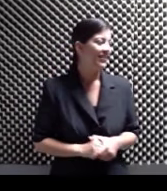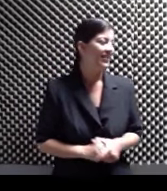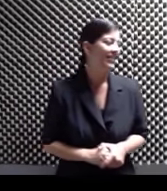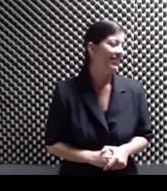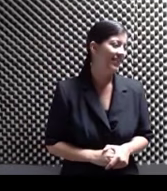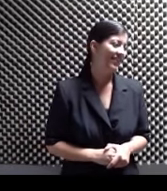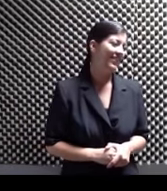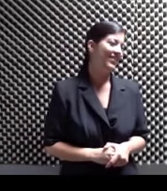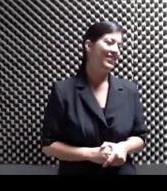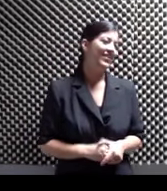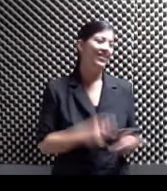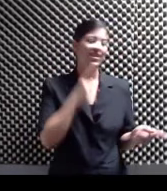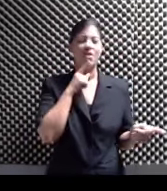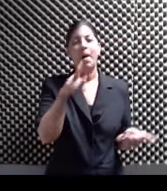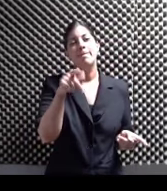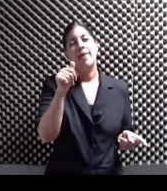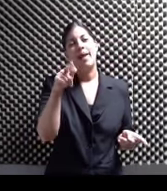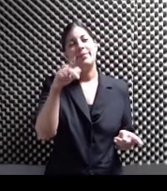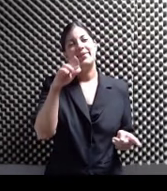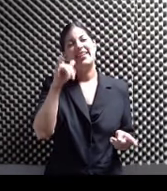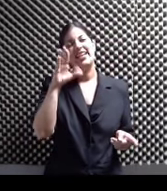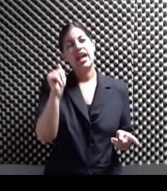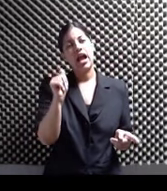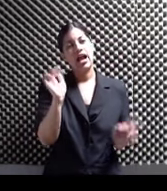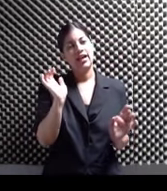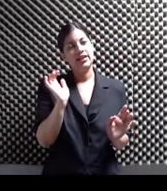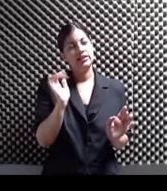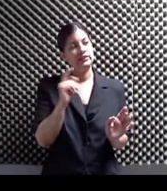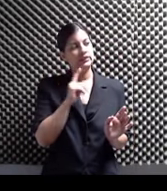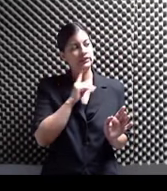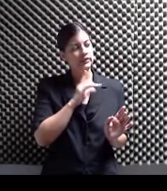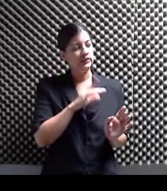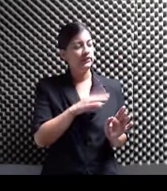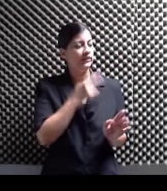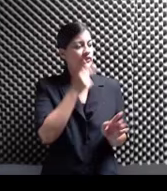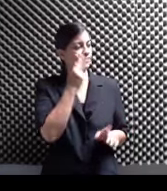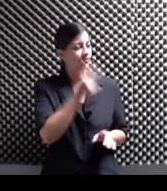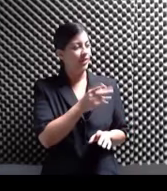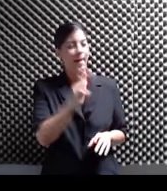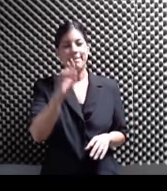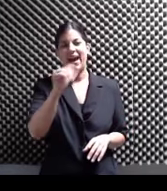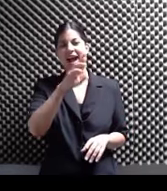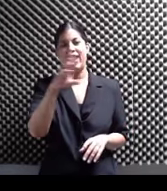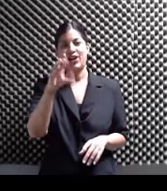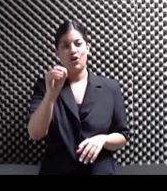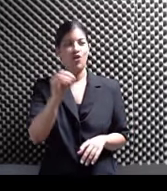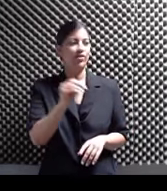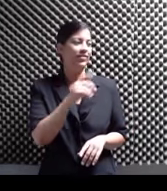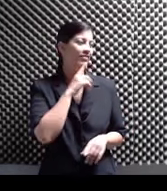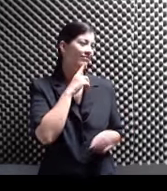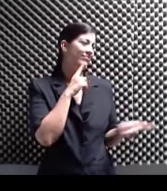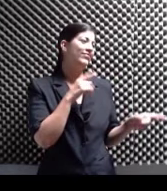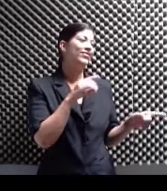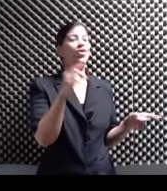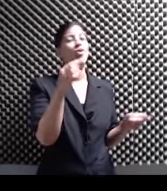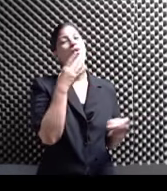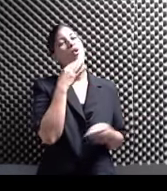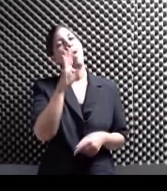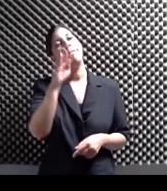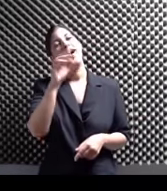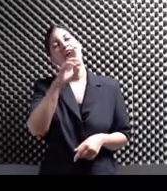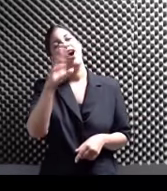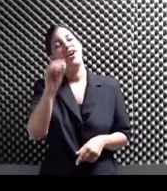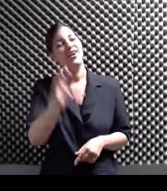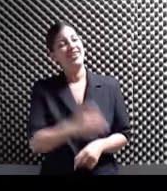Eso es como un paprika. Mira para allá. Sí. Pero mira, no importa. Esto es, eso es color barro, eso es verdad.